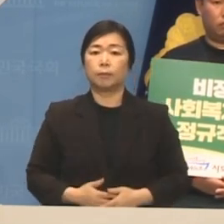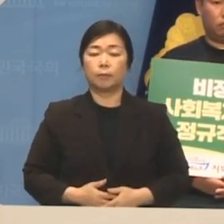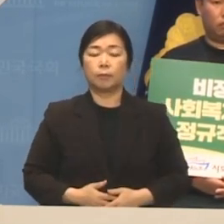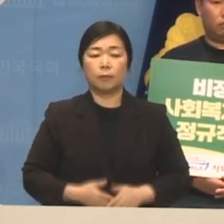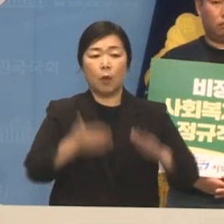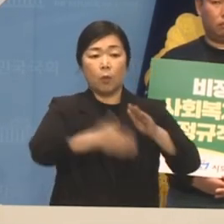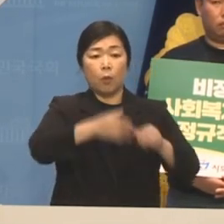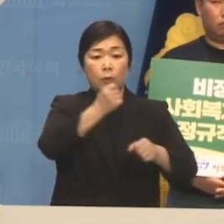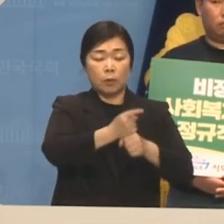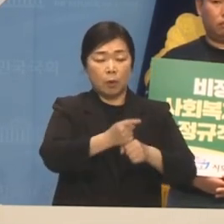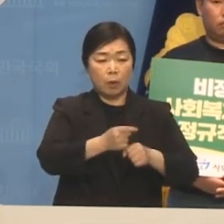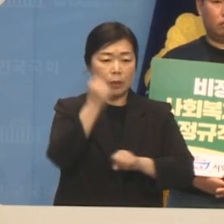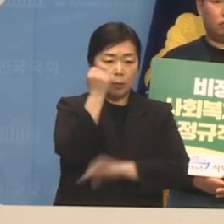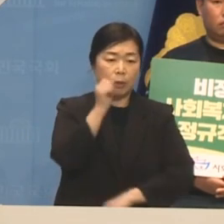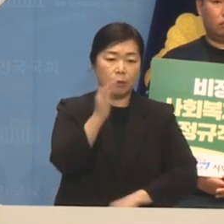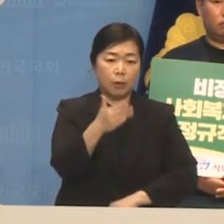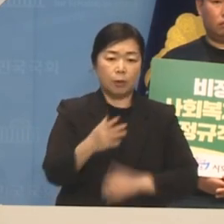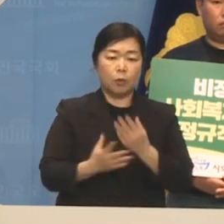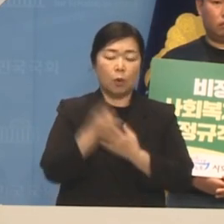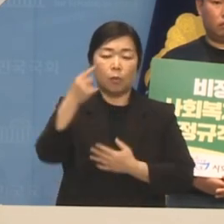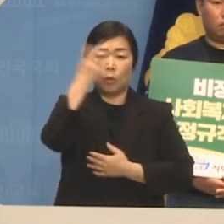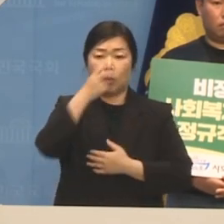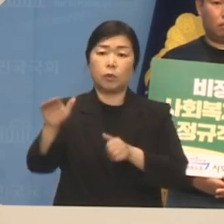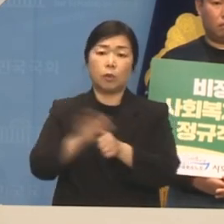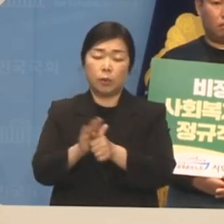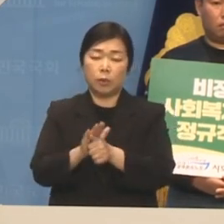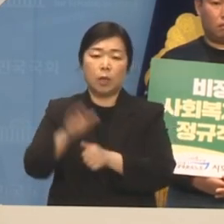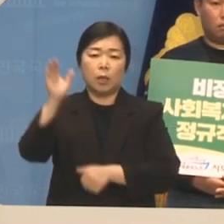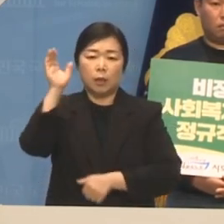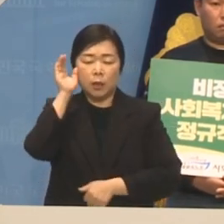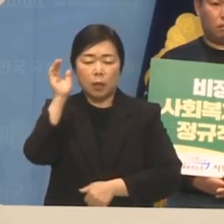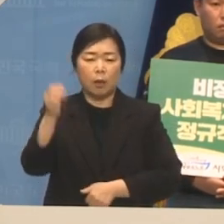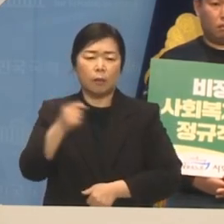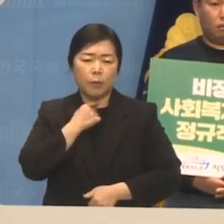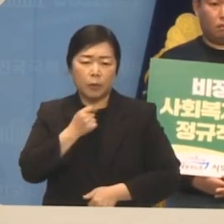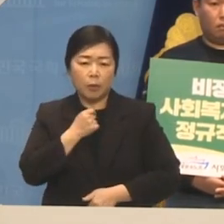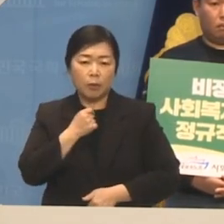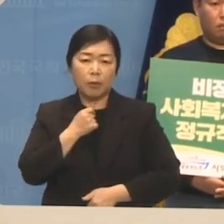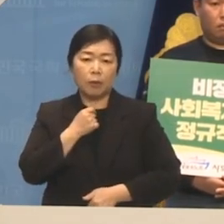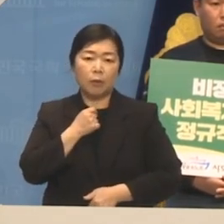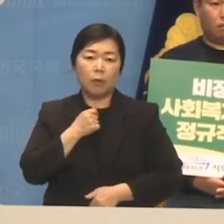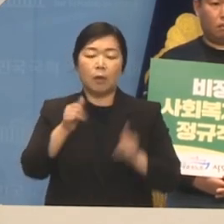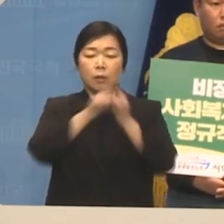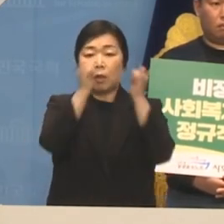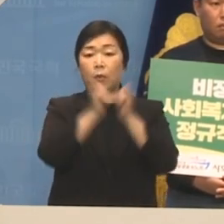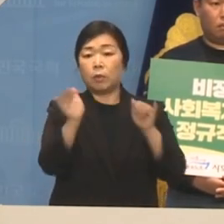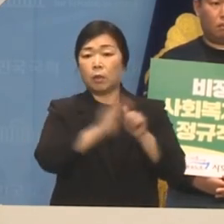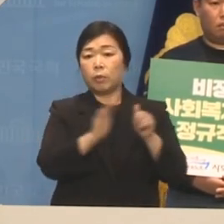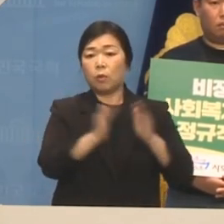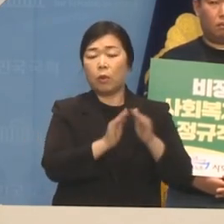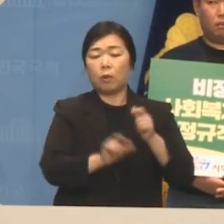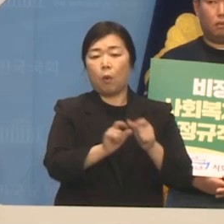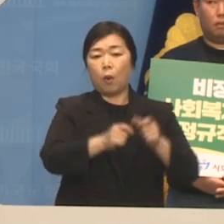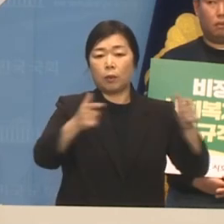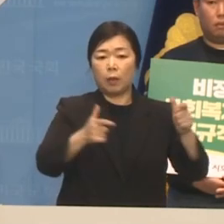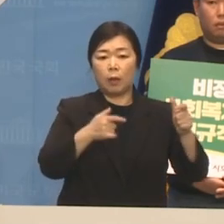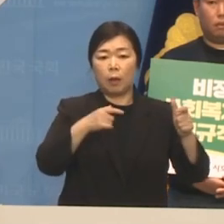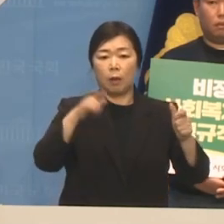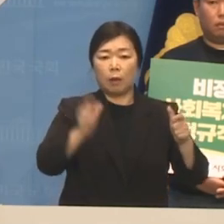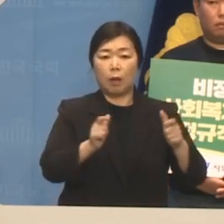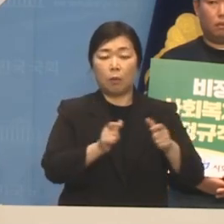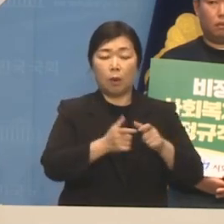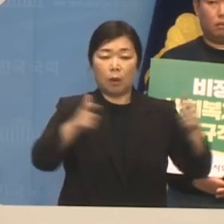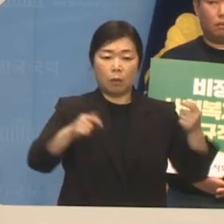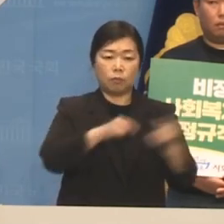공공성에 기반한 통합 돌봄 서비스 체계의 기대와 희망을 품었던 사회서비스원을 제대로 확대, 강화하는 길만이